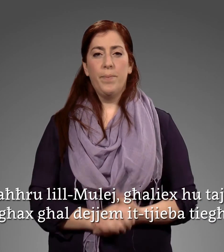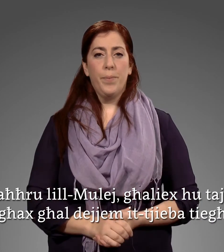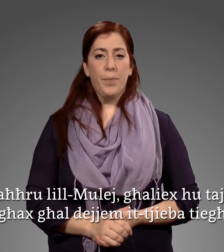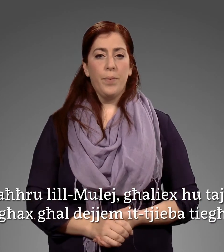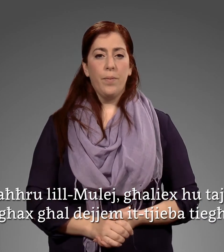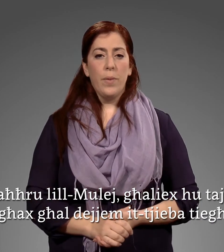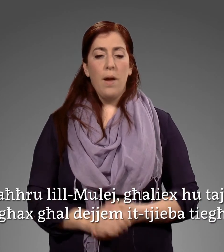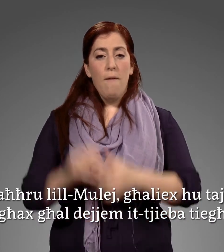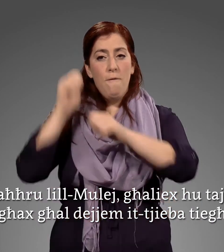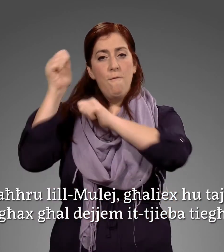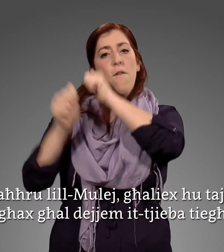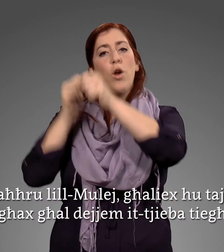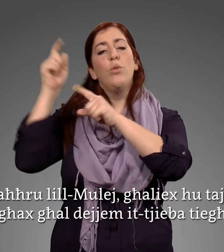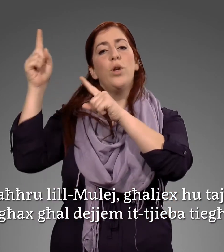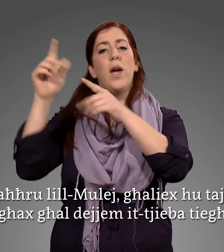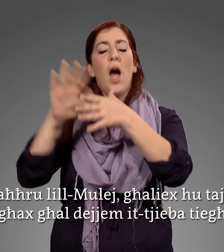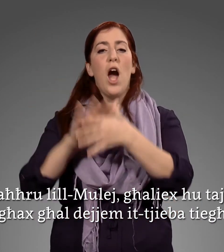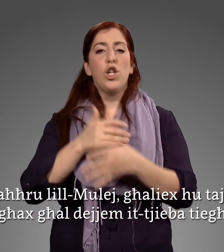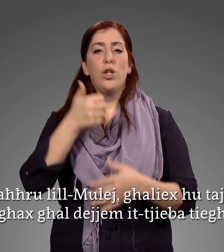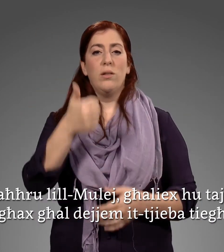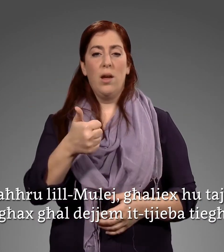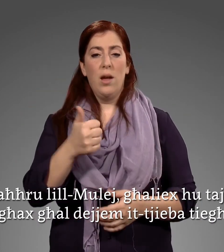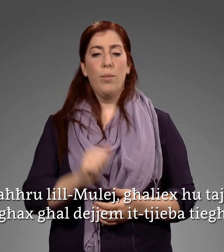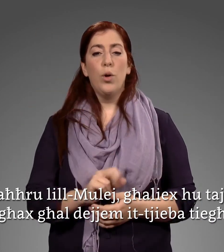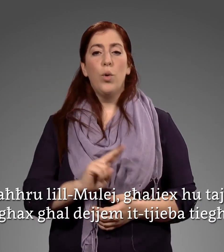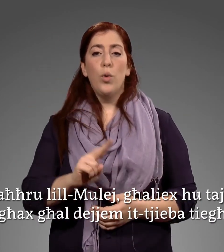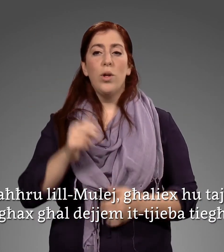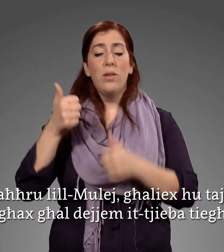Faħru lill-mulej għaliex hu tajjeb għax għal dejjem it-tieba tiegħu.